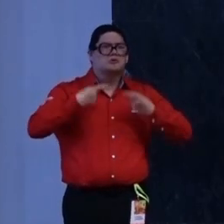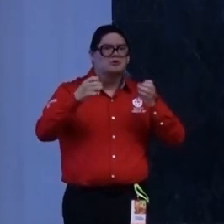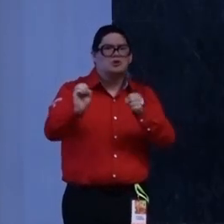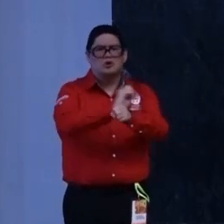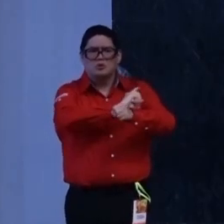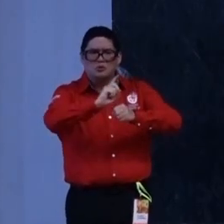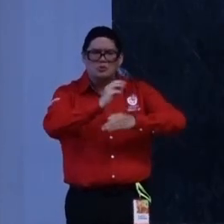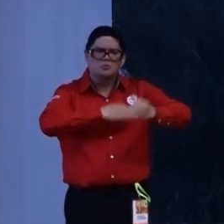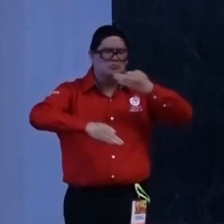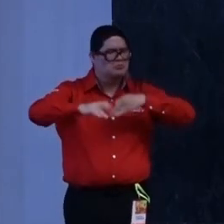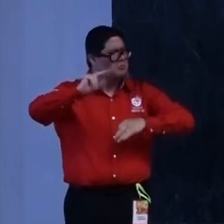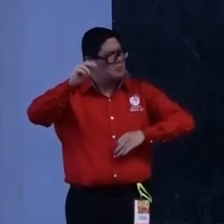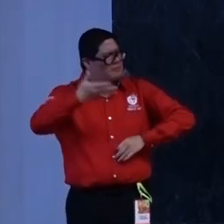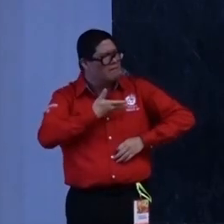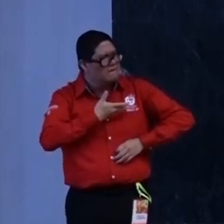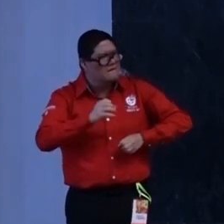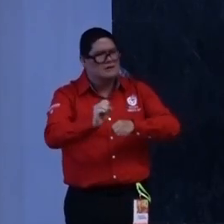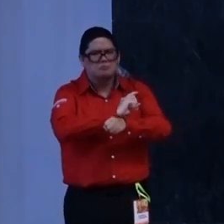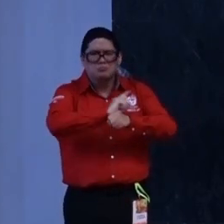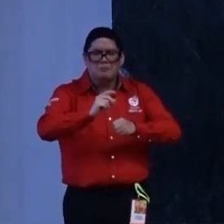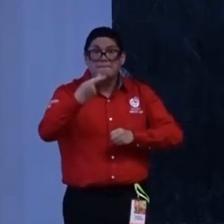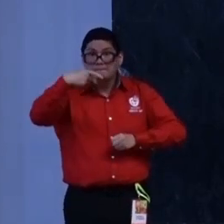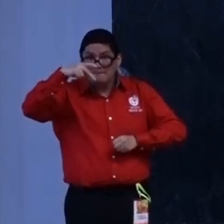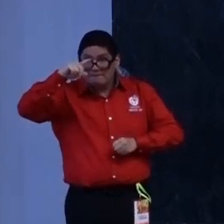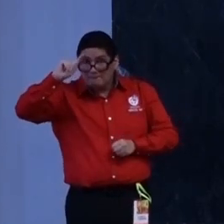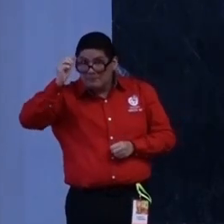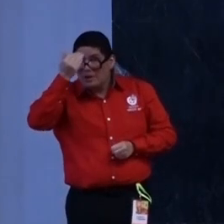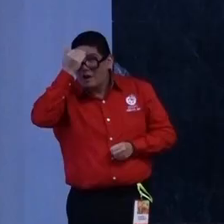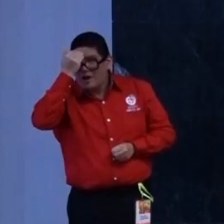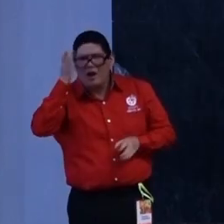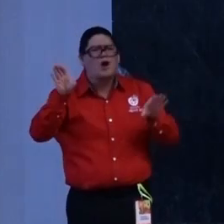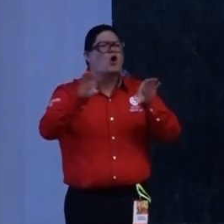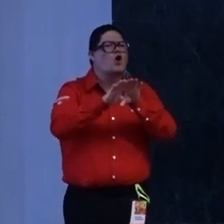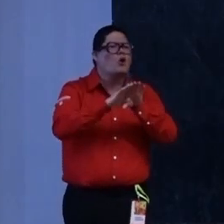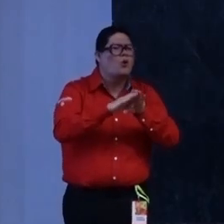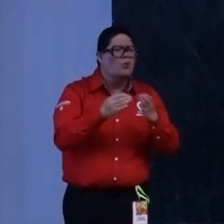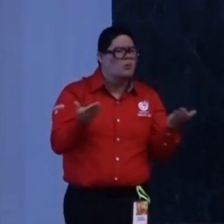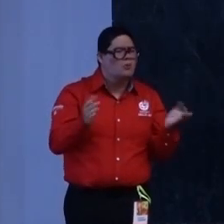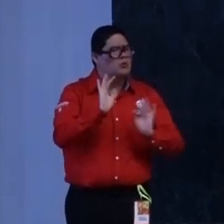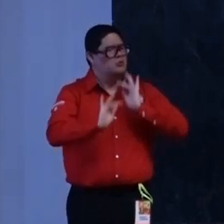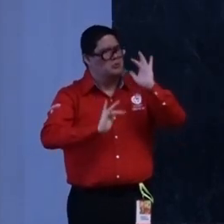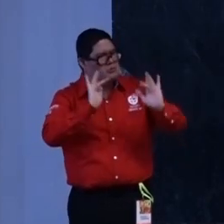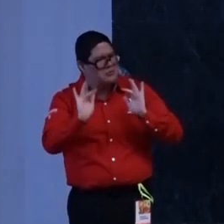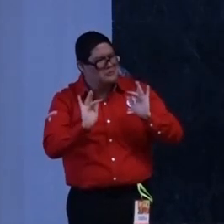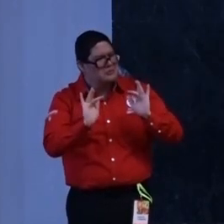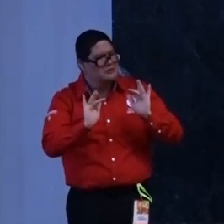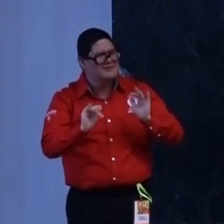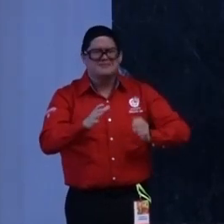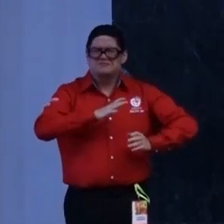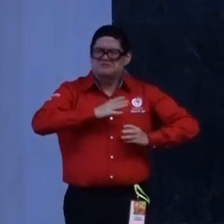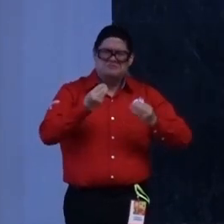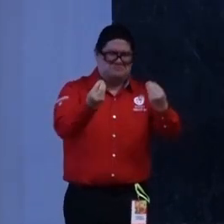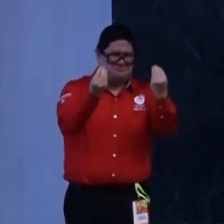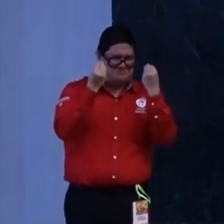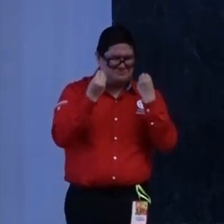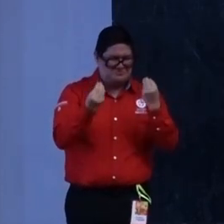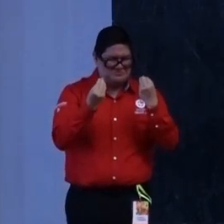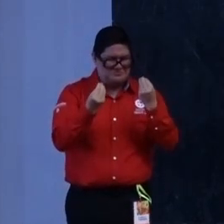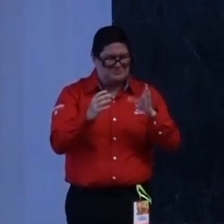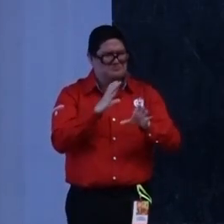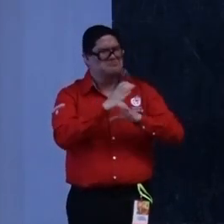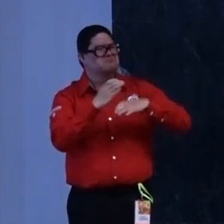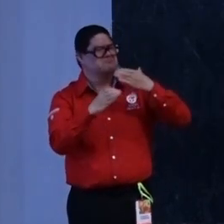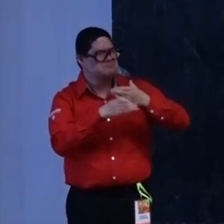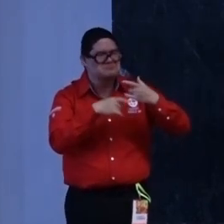¿No tienen posibilidad para conocer cómo se aborda un caso, habiendo tantos casos de